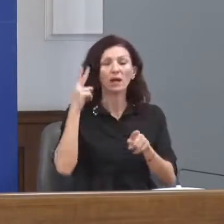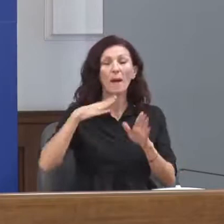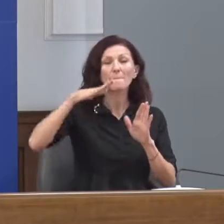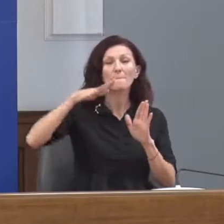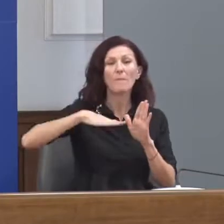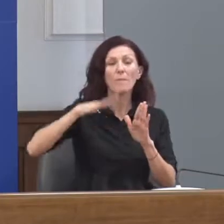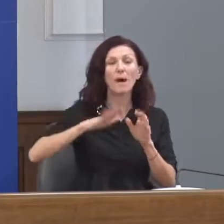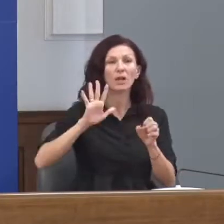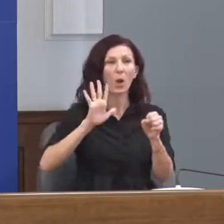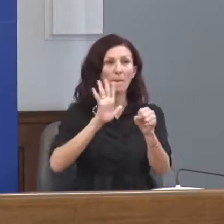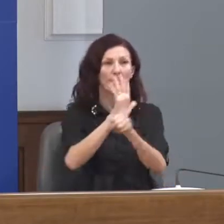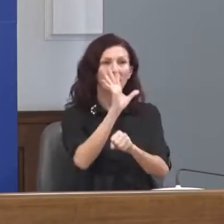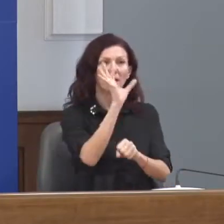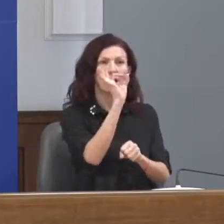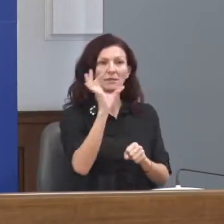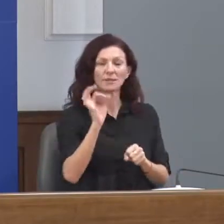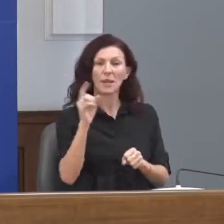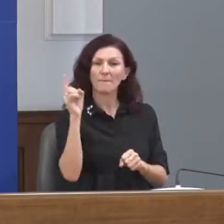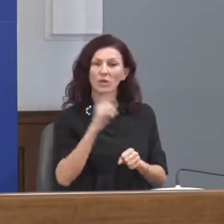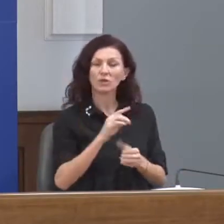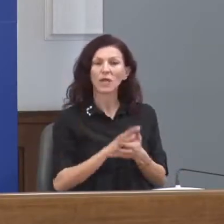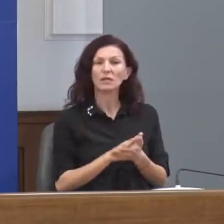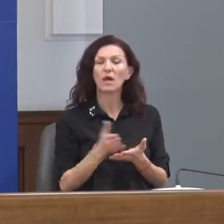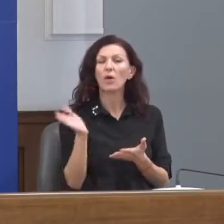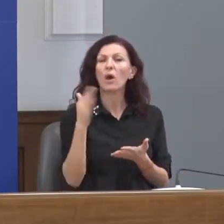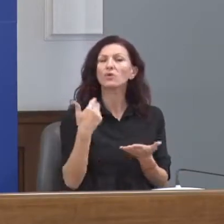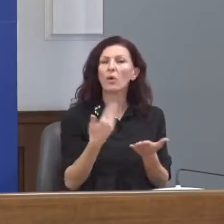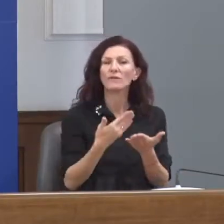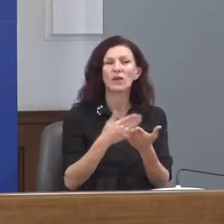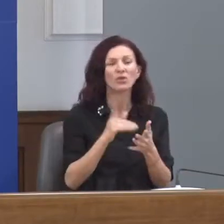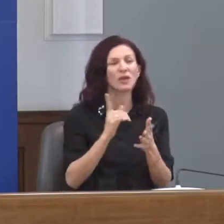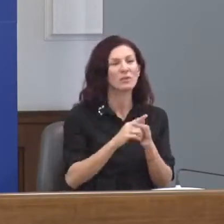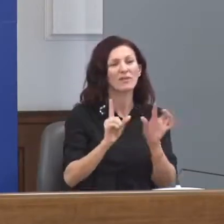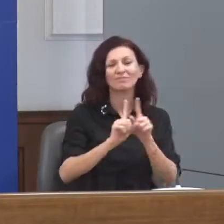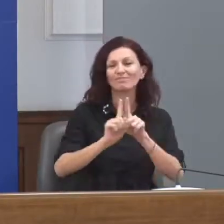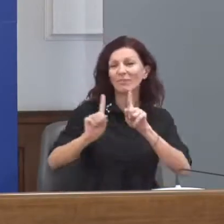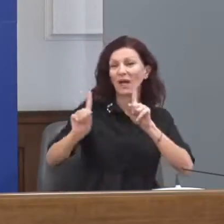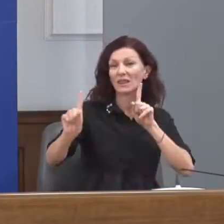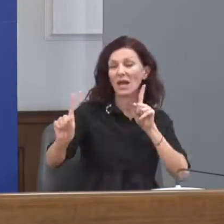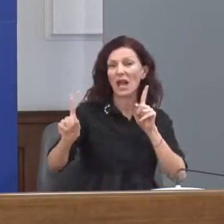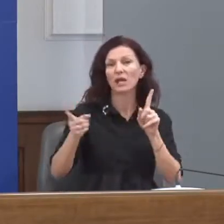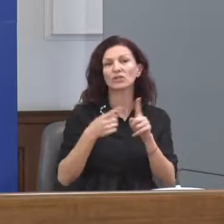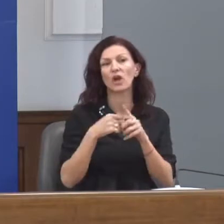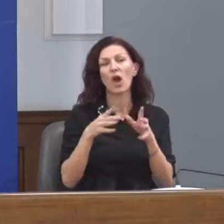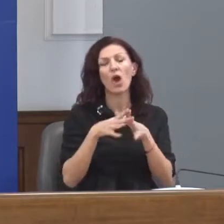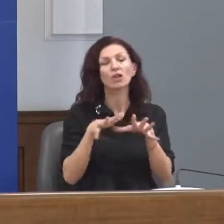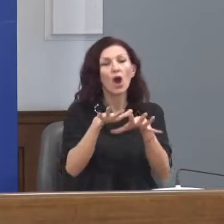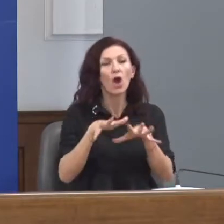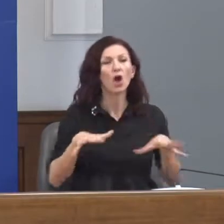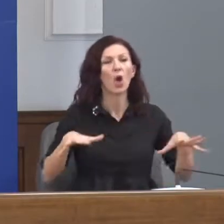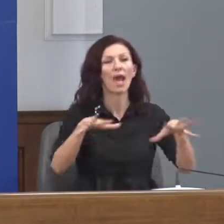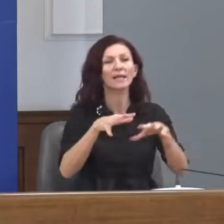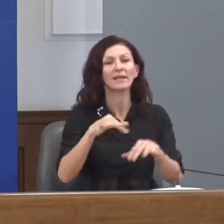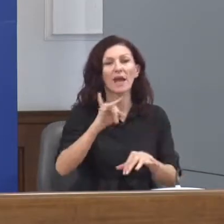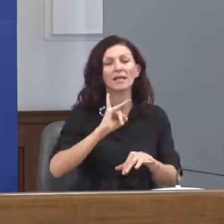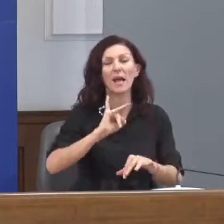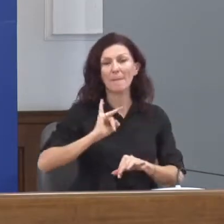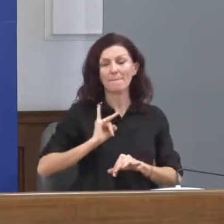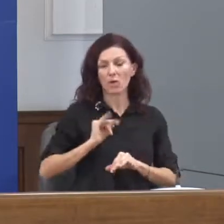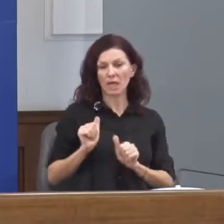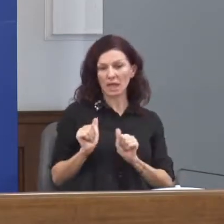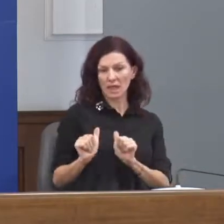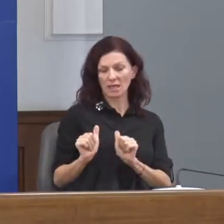15%, което все още ни прави далече от колективния имунитет. По отношение на